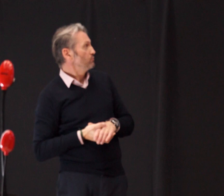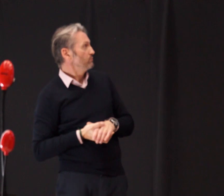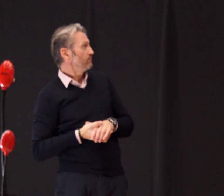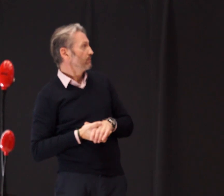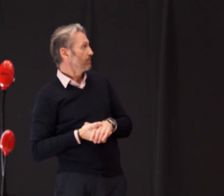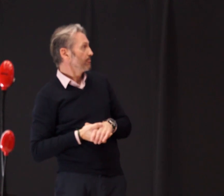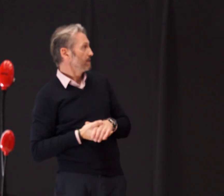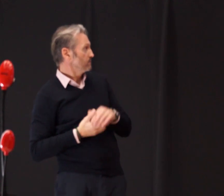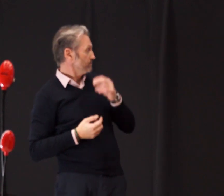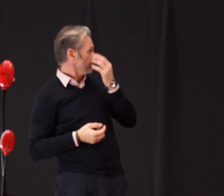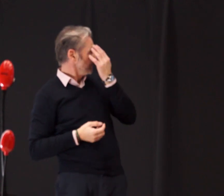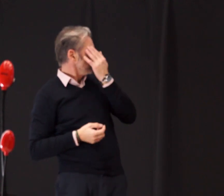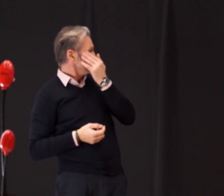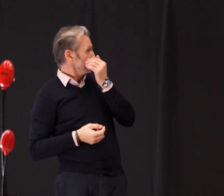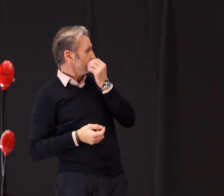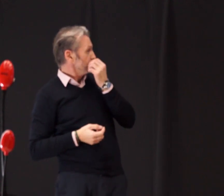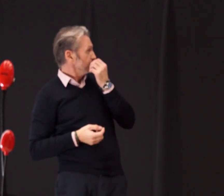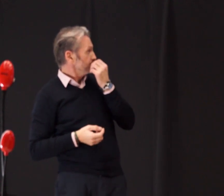Et regardez la consigne que je donne aux élèves.